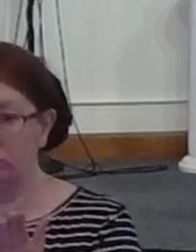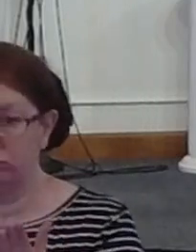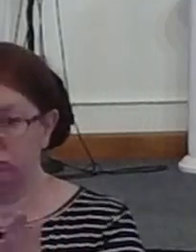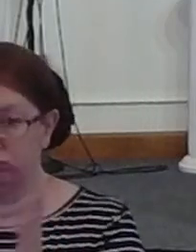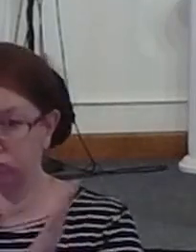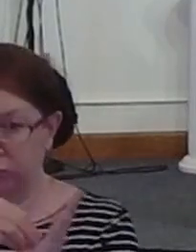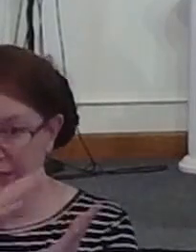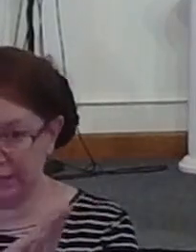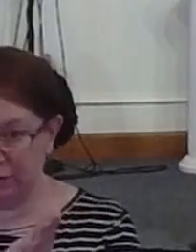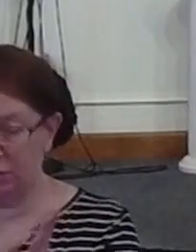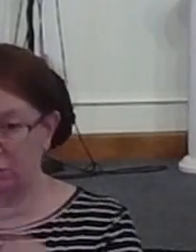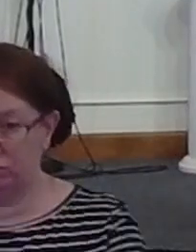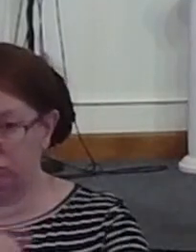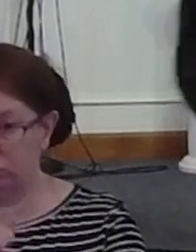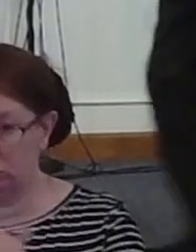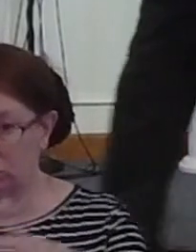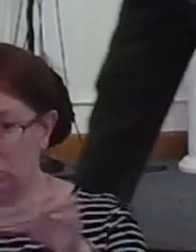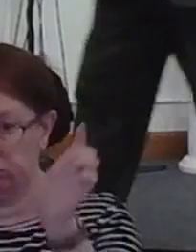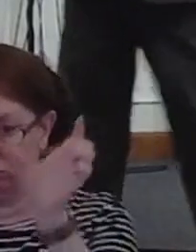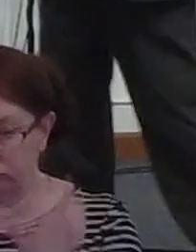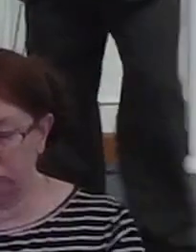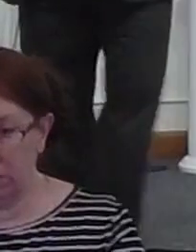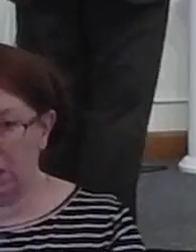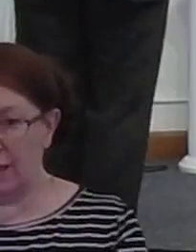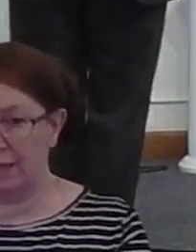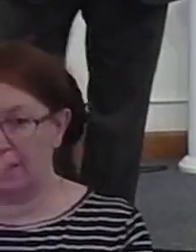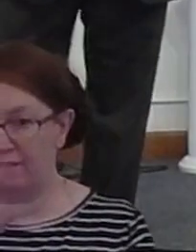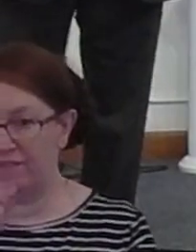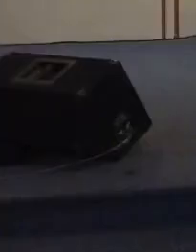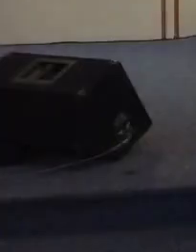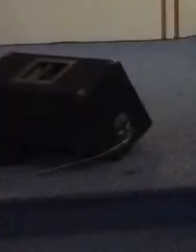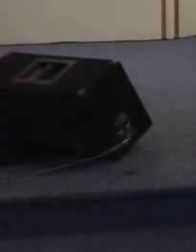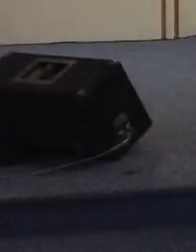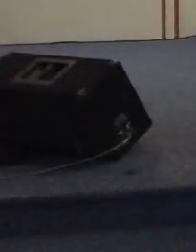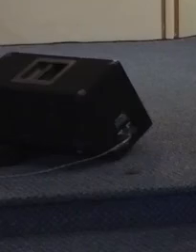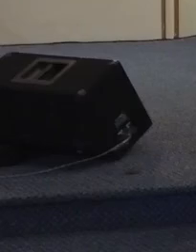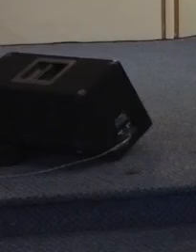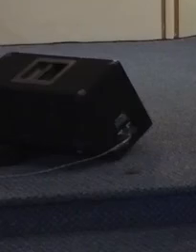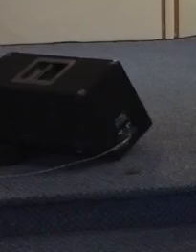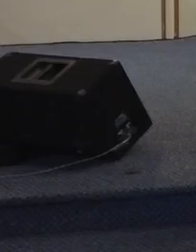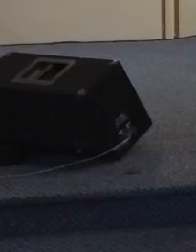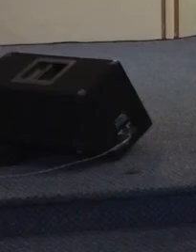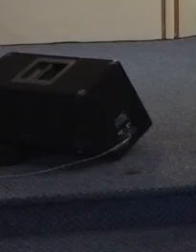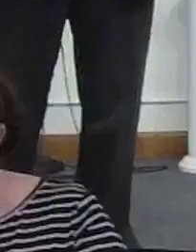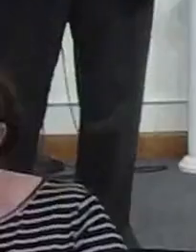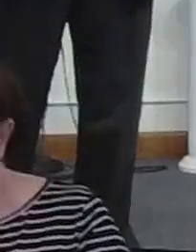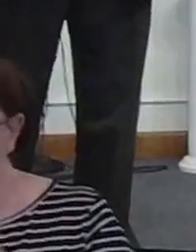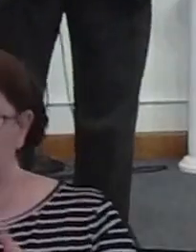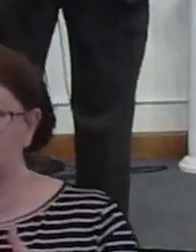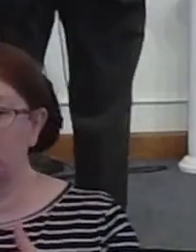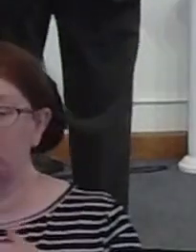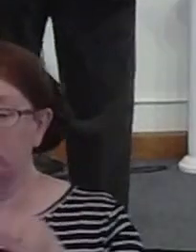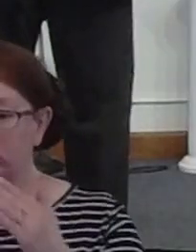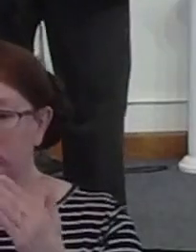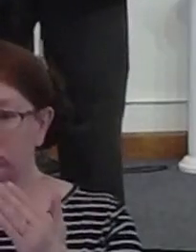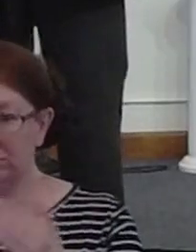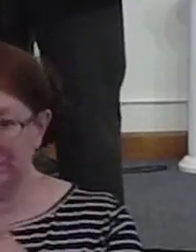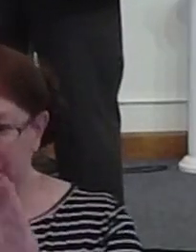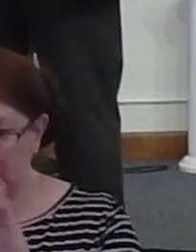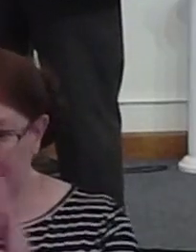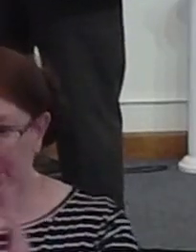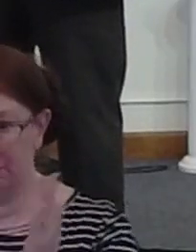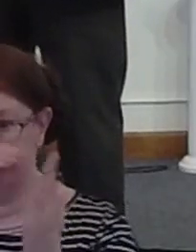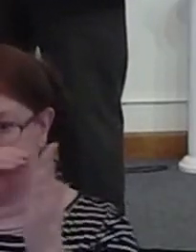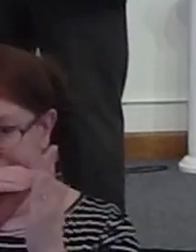poner en las piedras y voy a hacer levíticos, números y voy a hacer los 10 mandamientos, cosas que